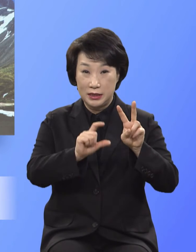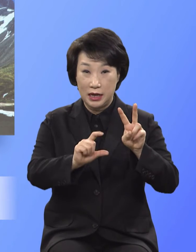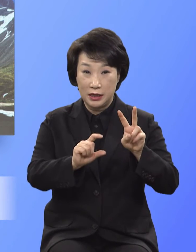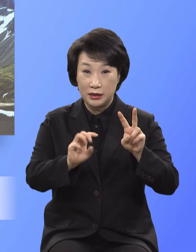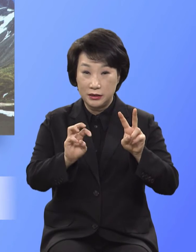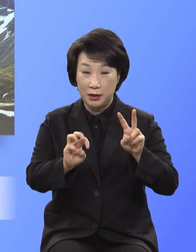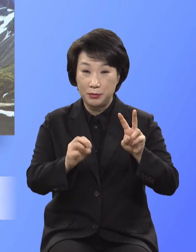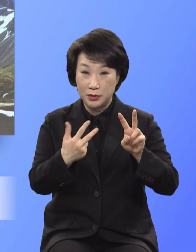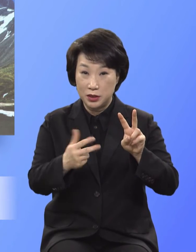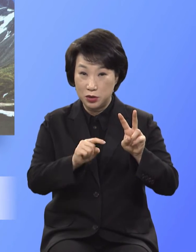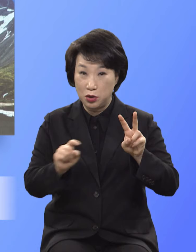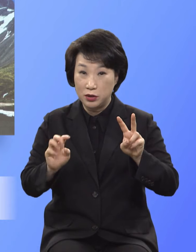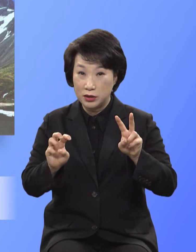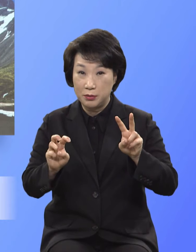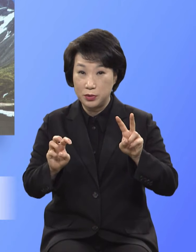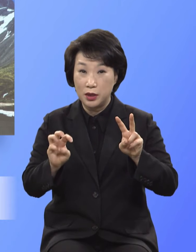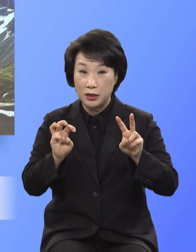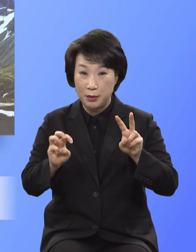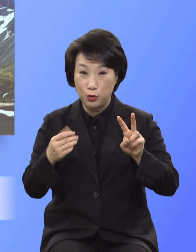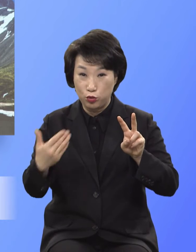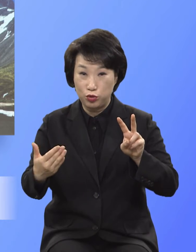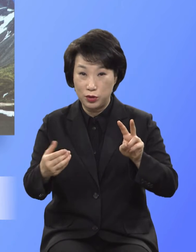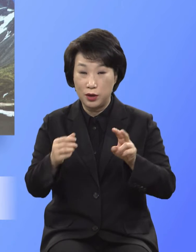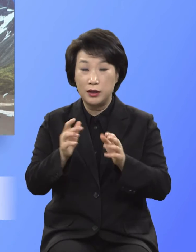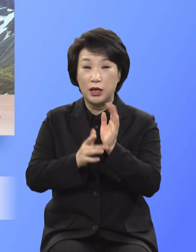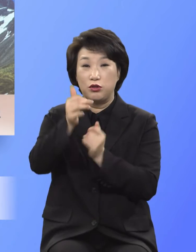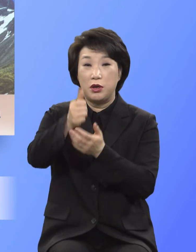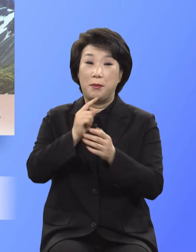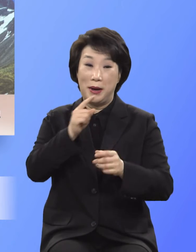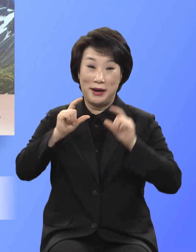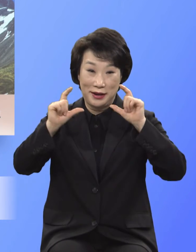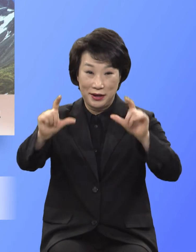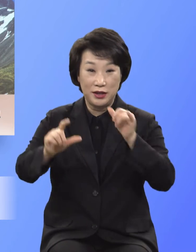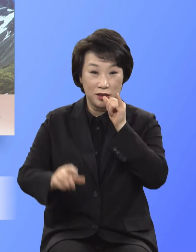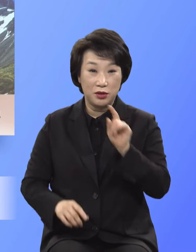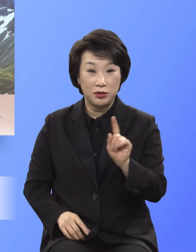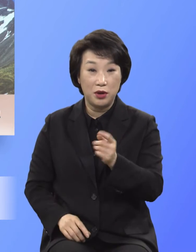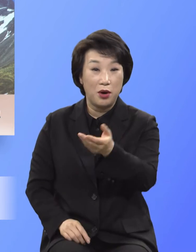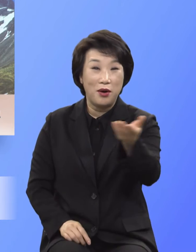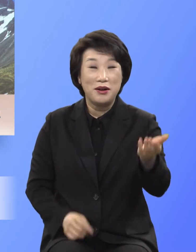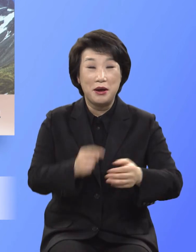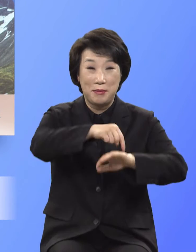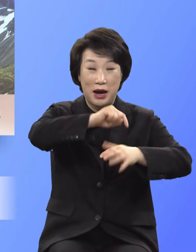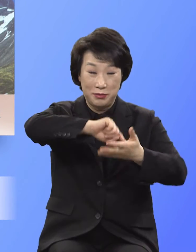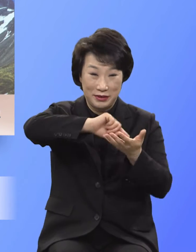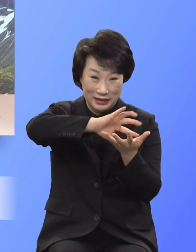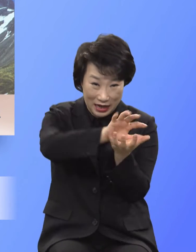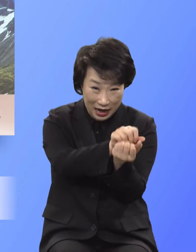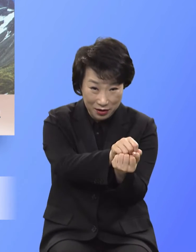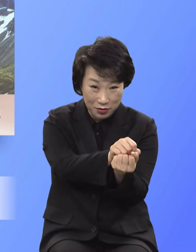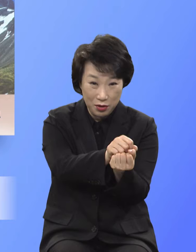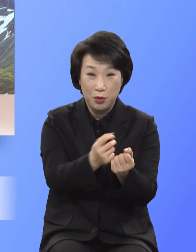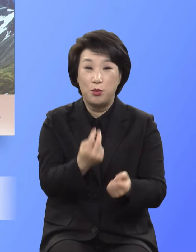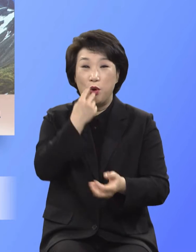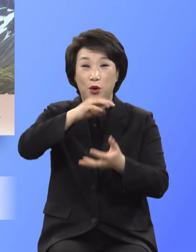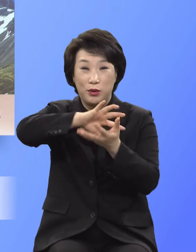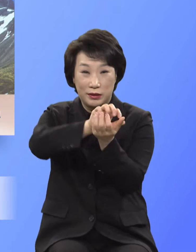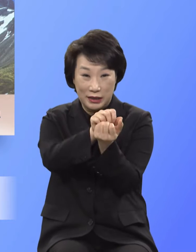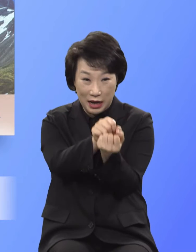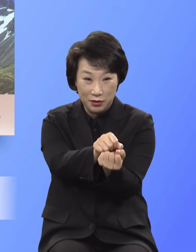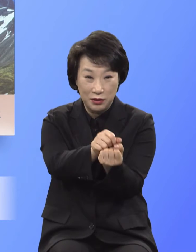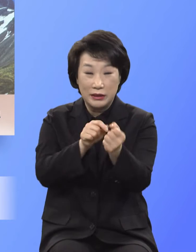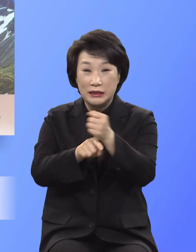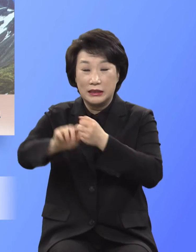22장 37절로 39절에 예수께서 가라사대 네 마음을 다하고